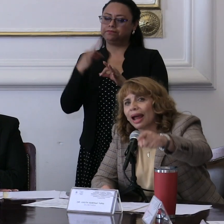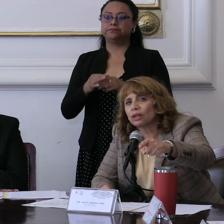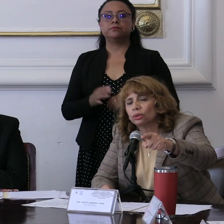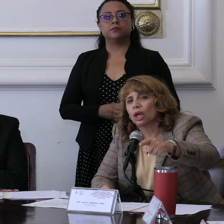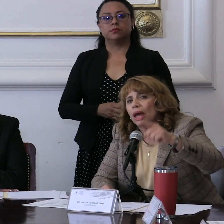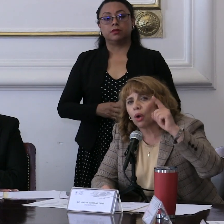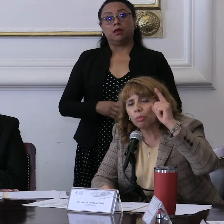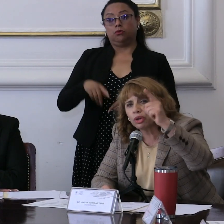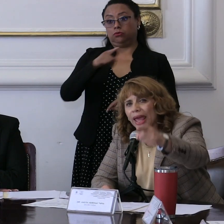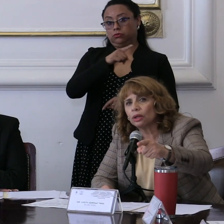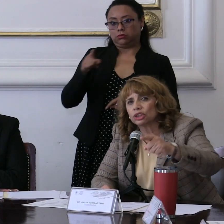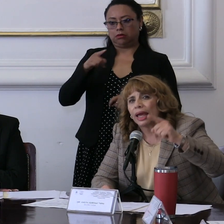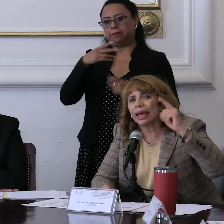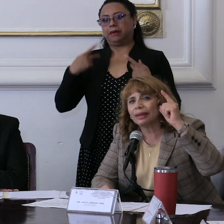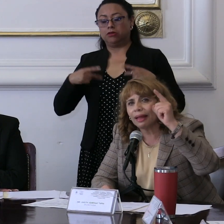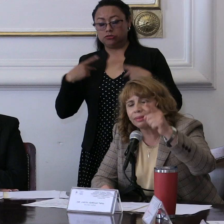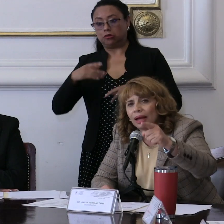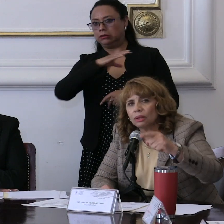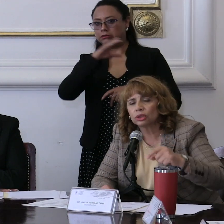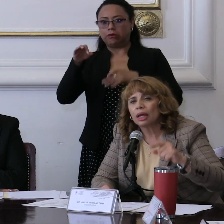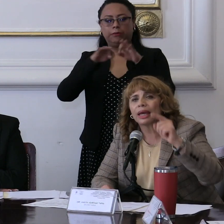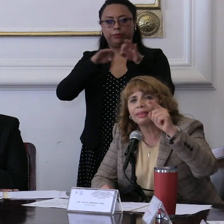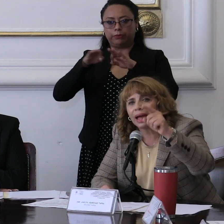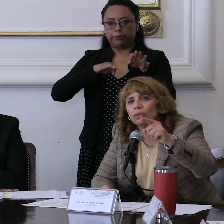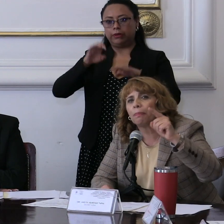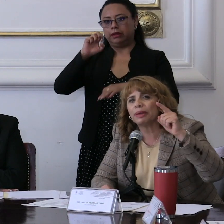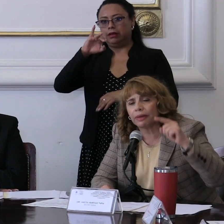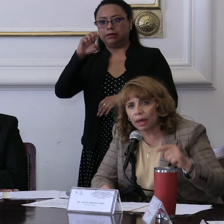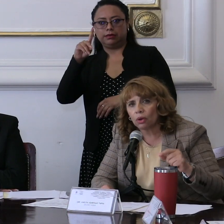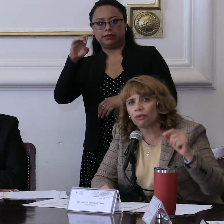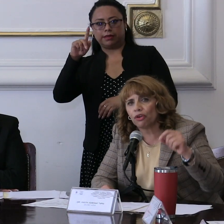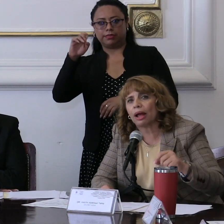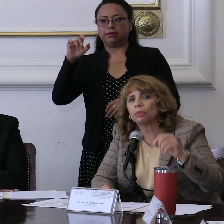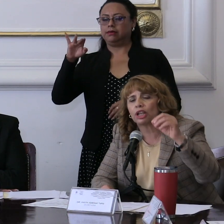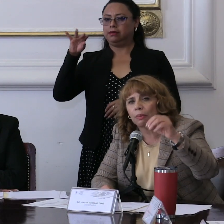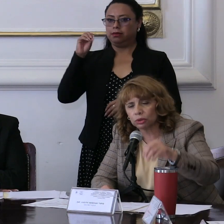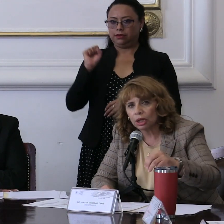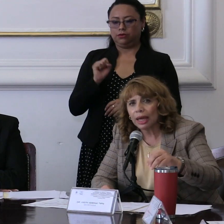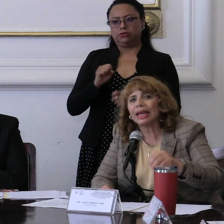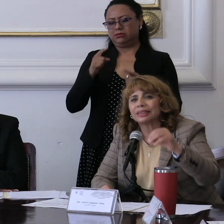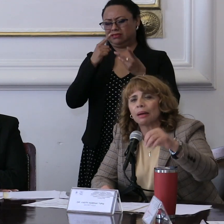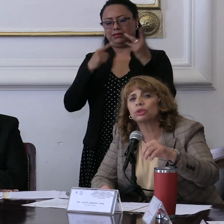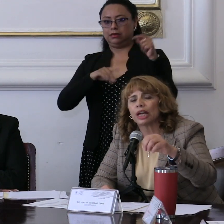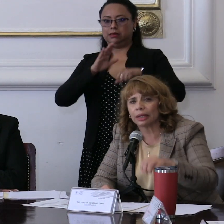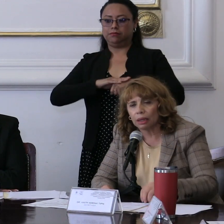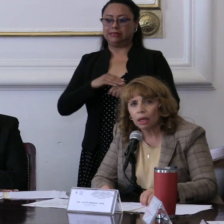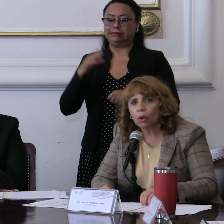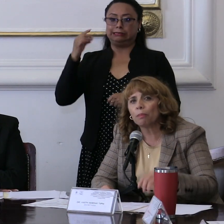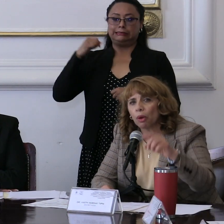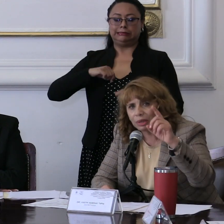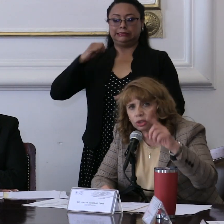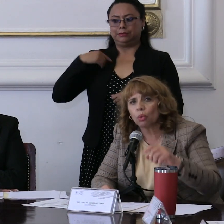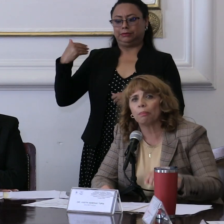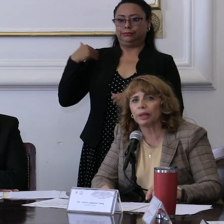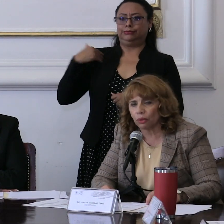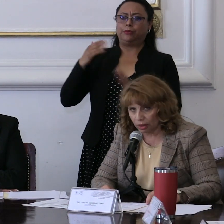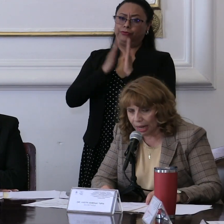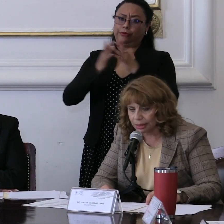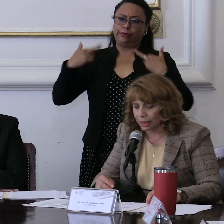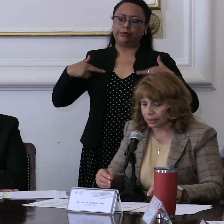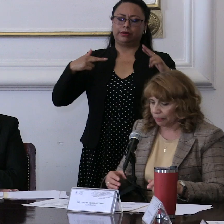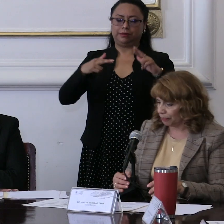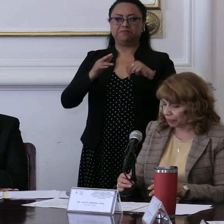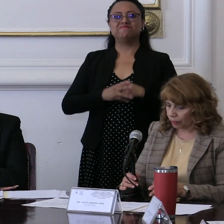núcleos agrarios, comuneros, ejidatarios, que tanto pidieron que fuéramos la voz, estamos aquí. Compromiso